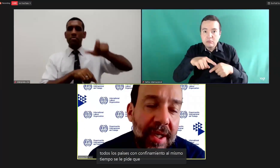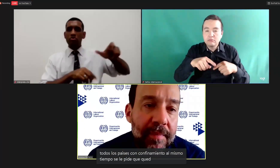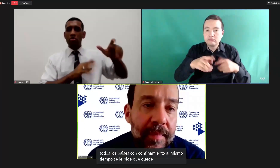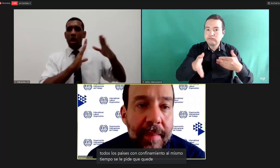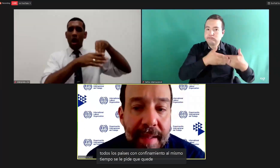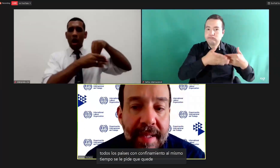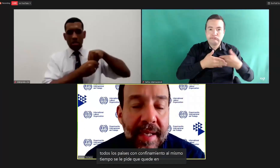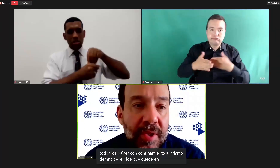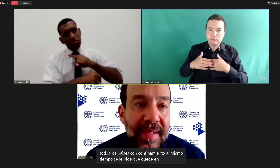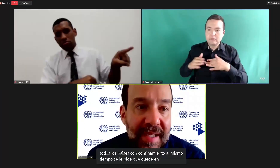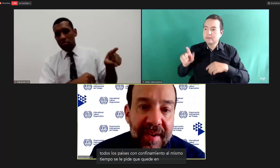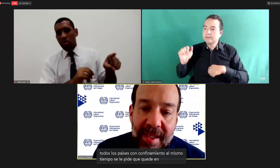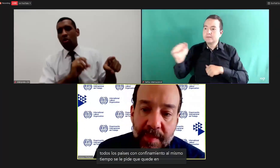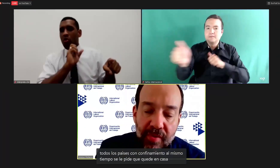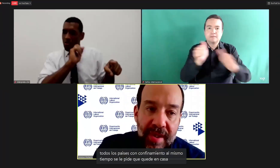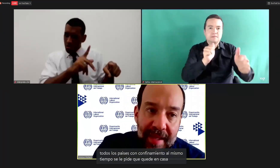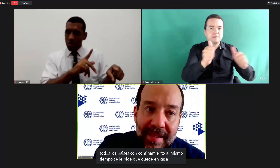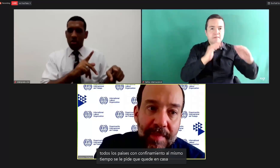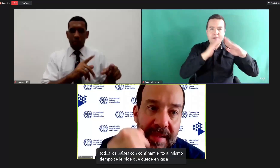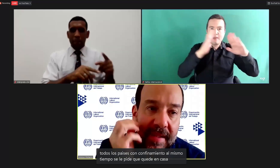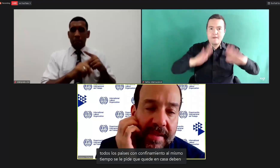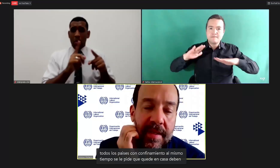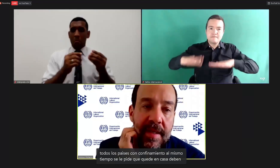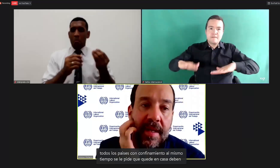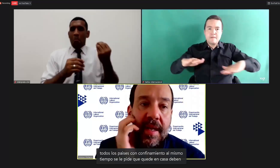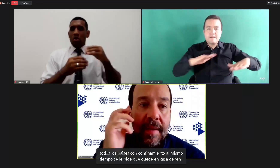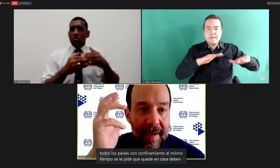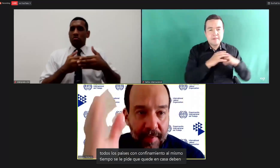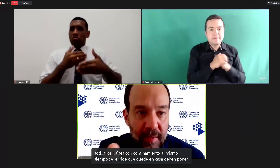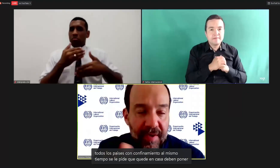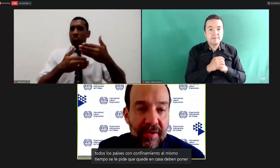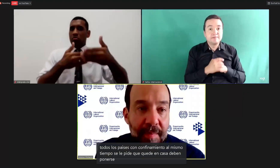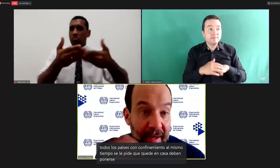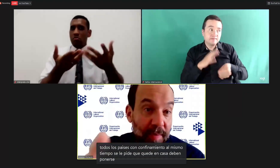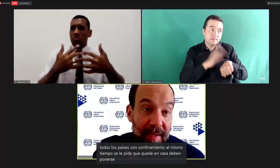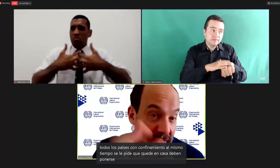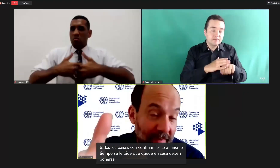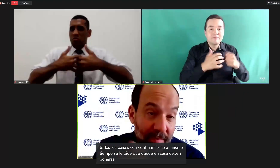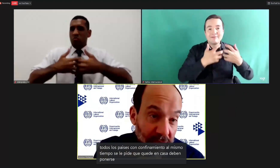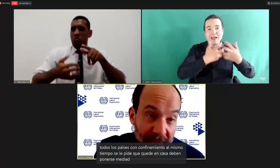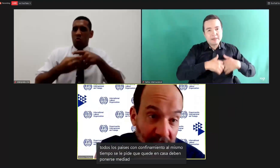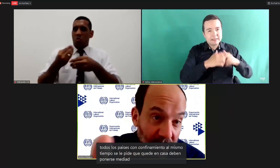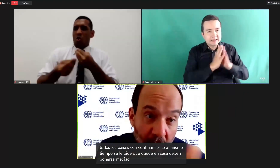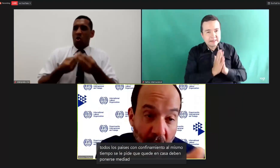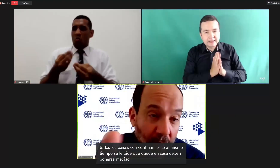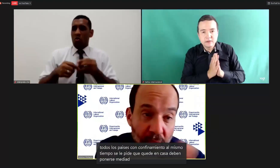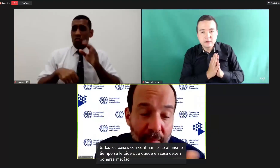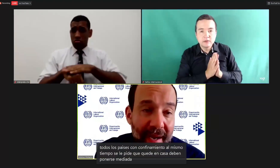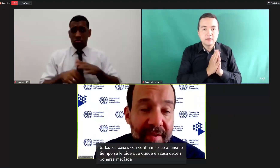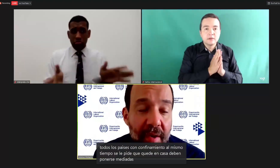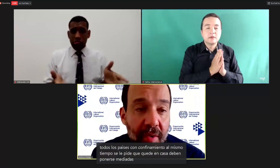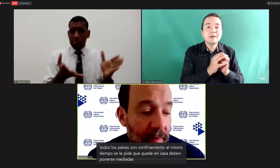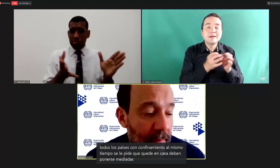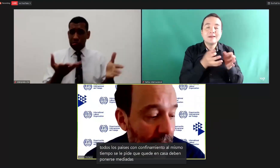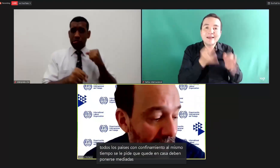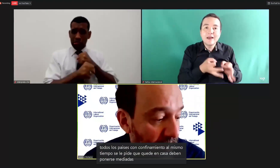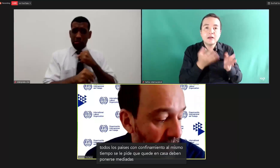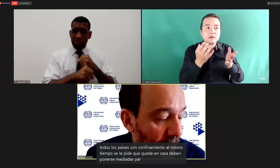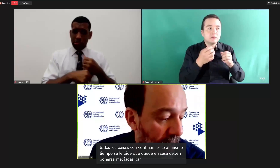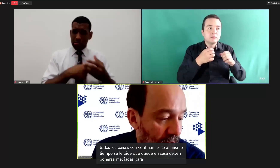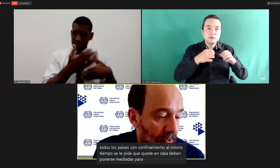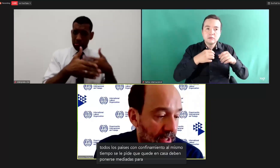marcha medidas muy específicas para sustentar las empresas, para promover los empleos, para que no se rompa el